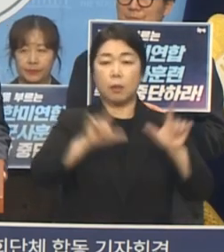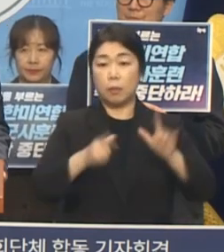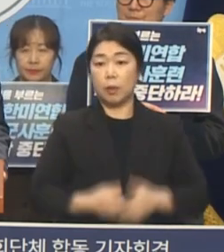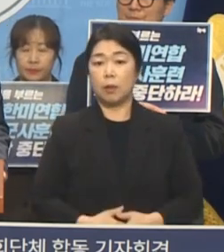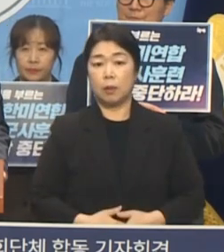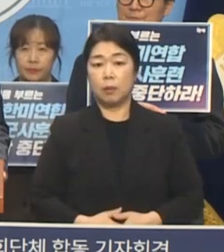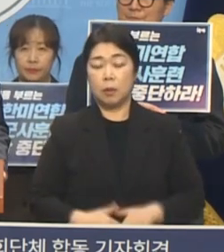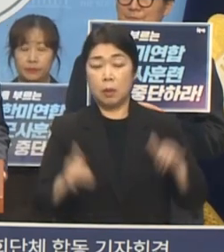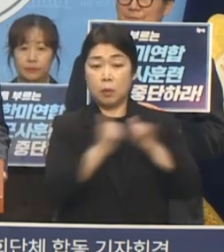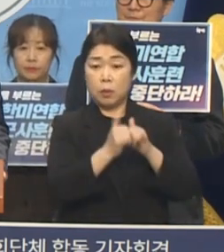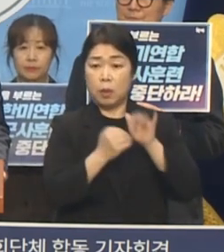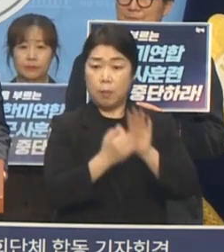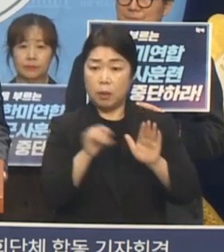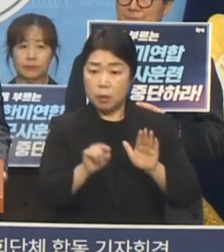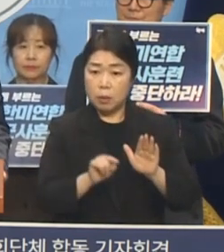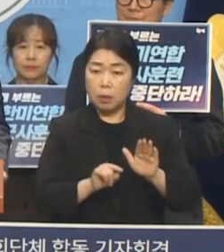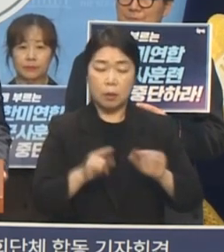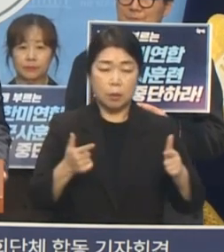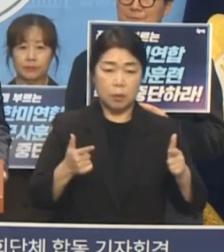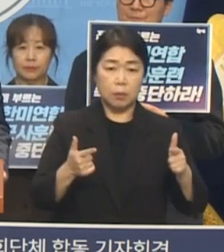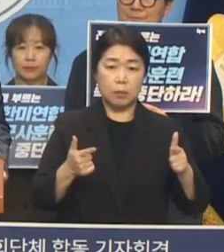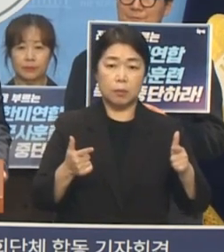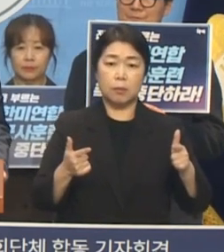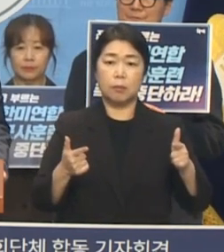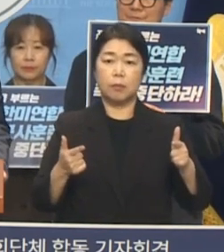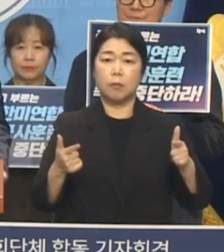전쟁은 관념입니까? 아닙니다.